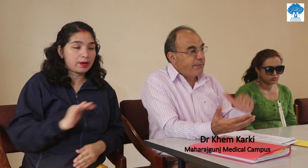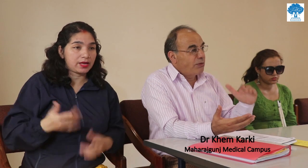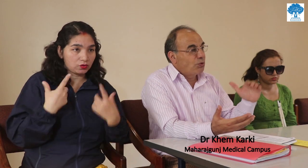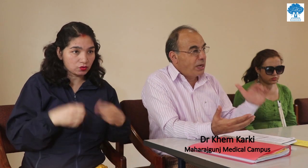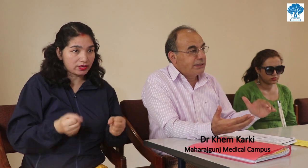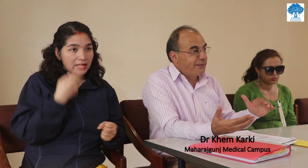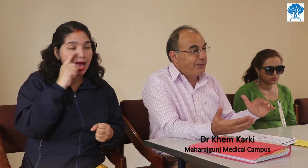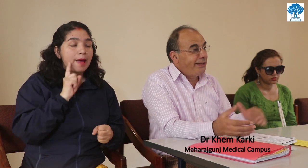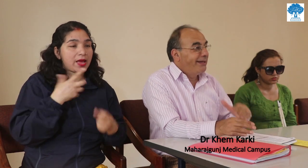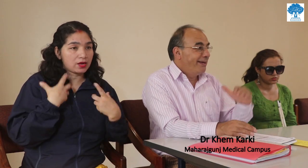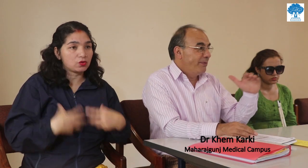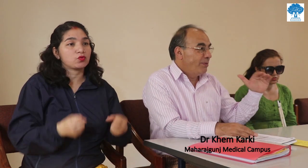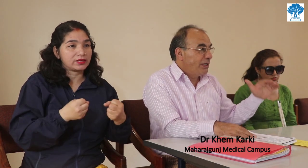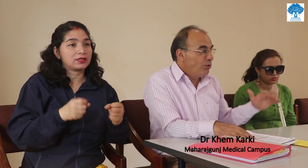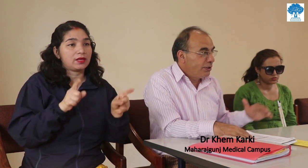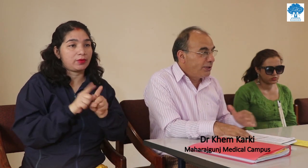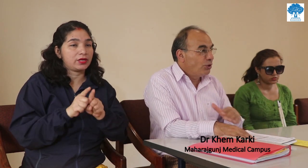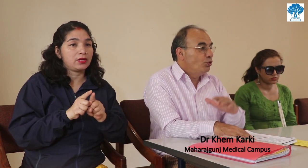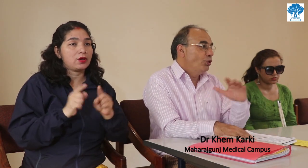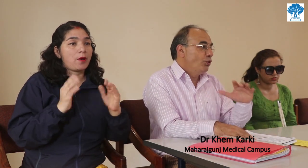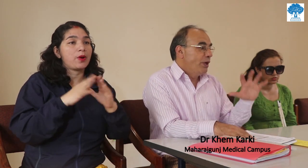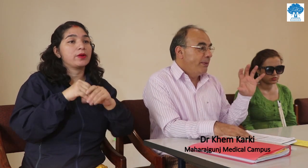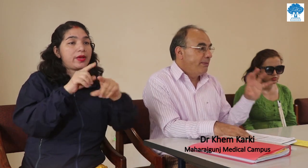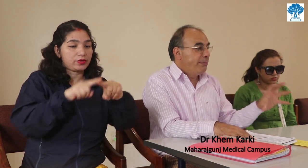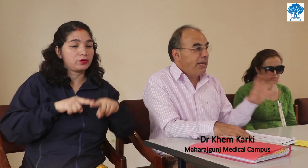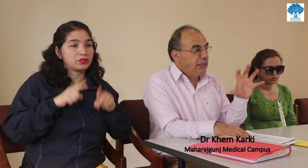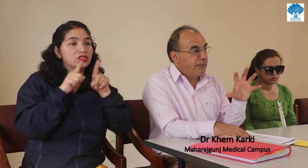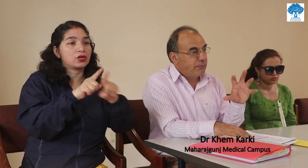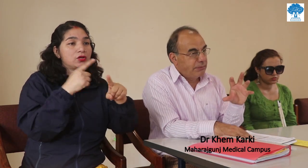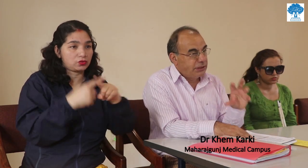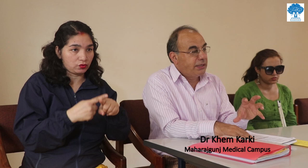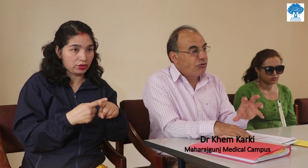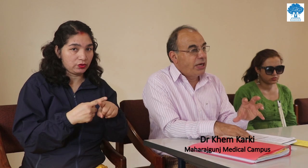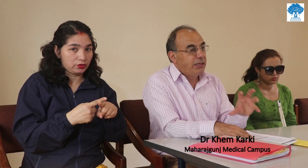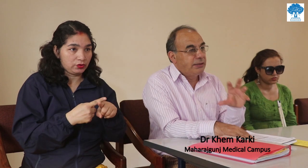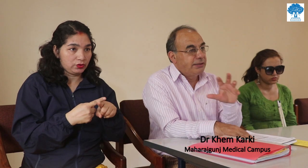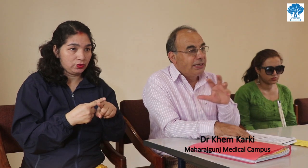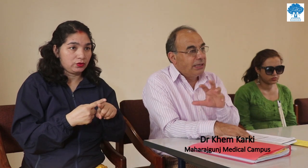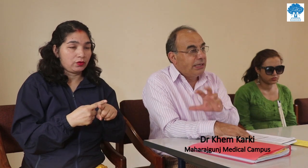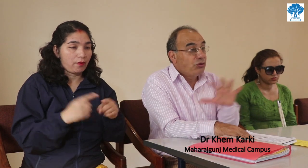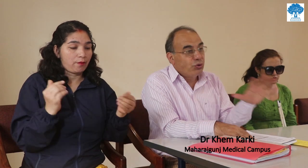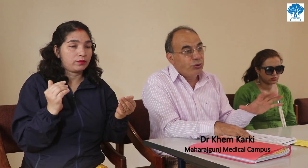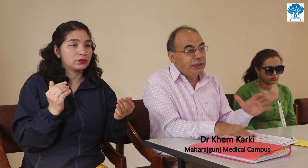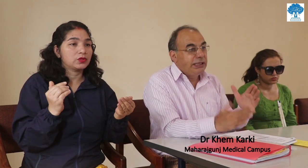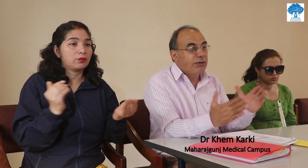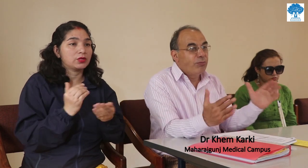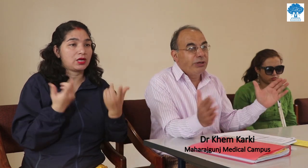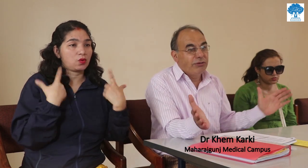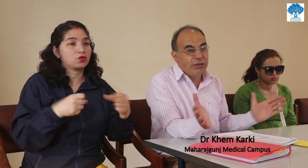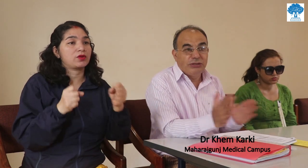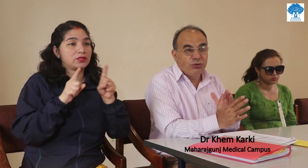स्वास्थ्य आमाको स्वास्थ्य पनि परिवार नियोजनसँग जोडियो. फ्यामिली प्लानिङ मेटरनल चाइल्ड हेल्थलाई जोडियो.